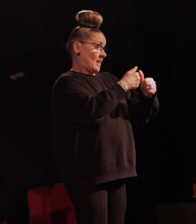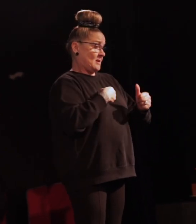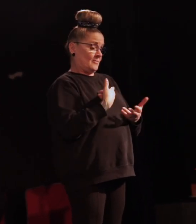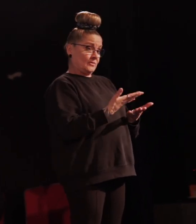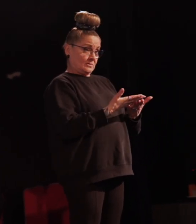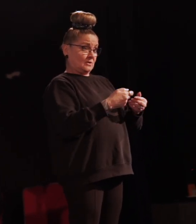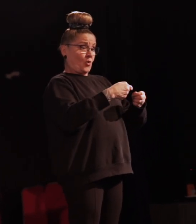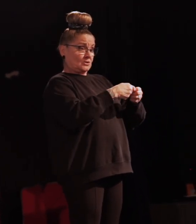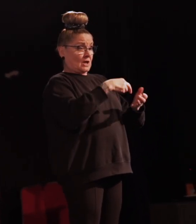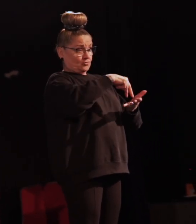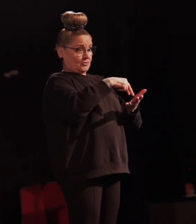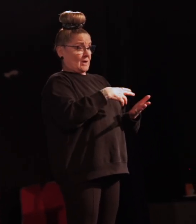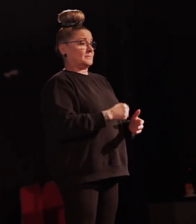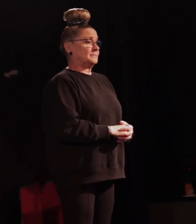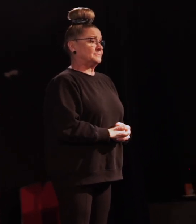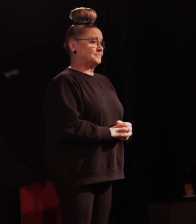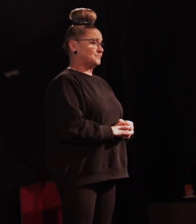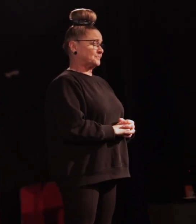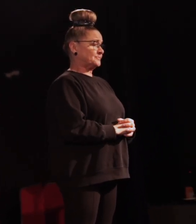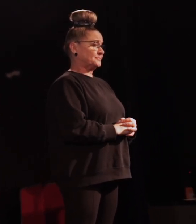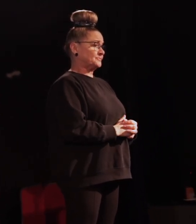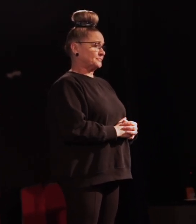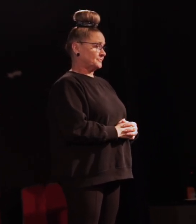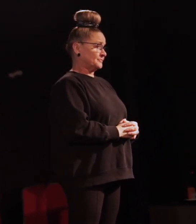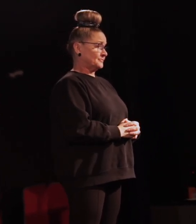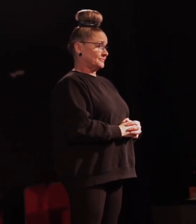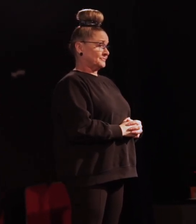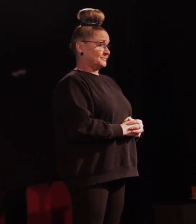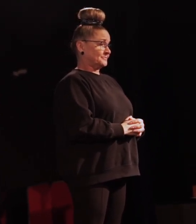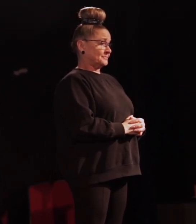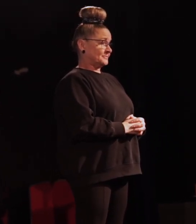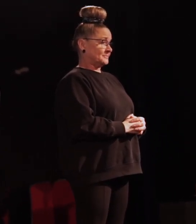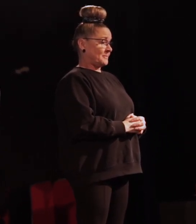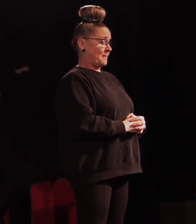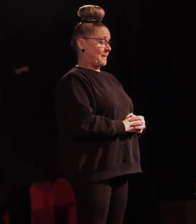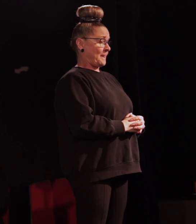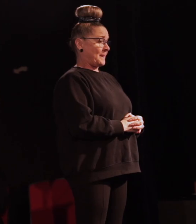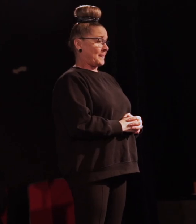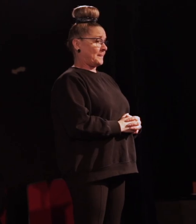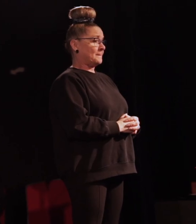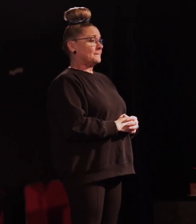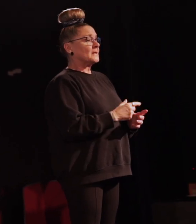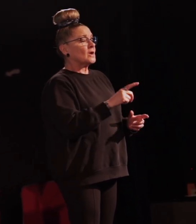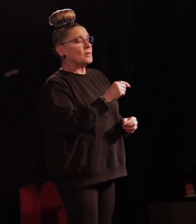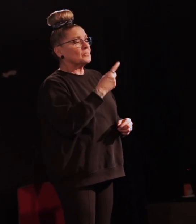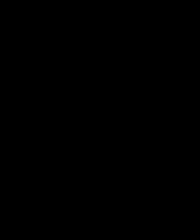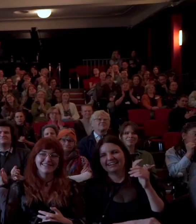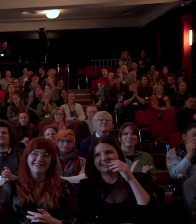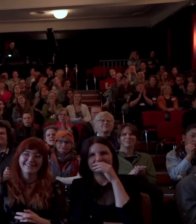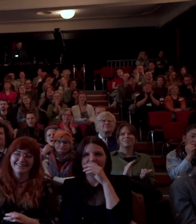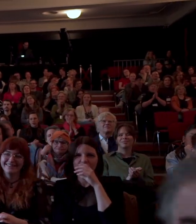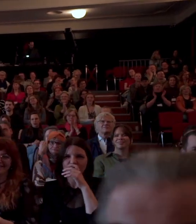Redepult. Sie hat kinnlanges braunes Haar und trägt eine Brille. Neben ihr eine Gebärdensprachdolmetscherin.